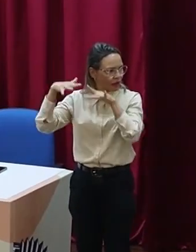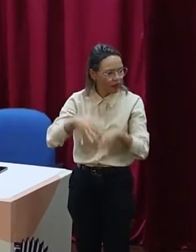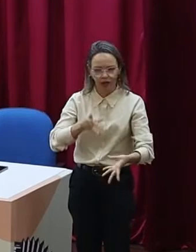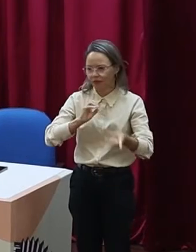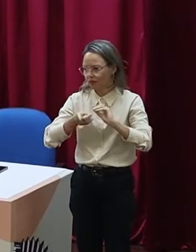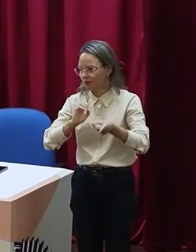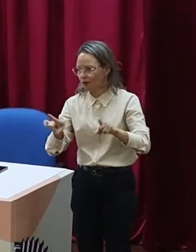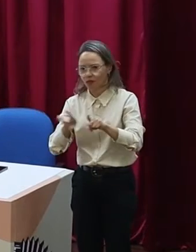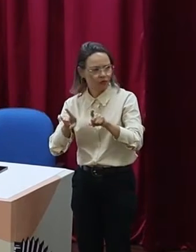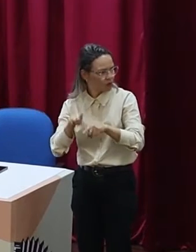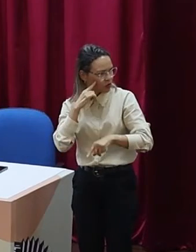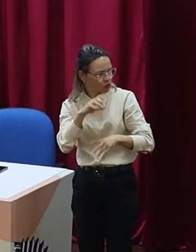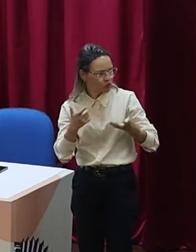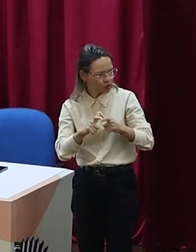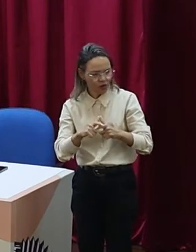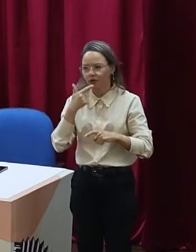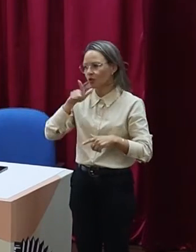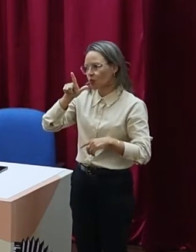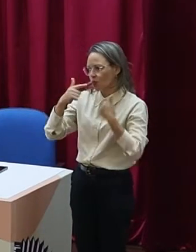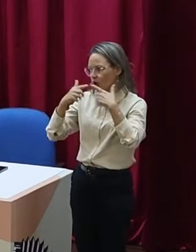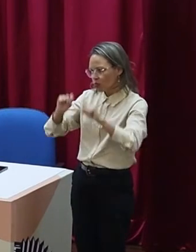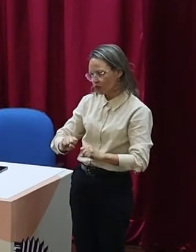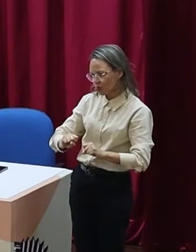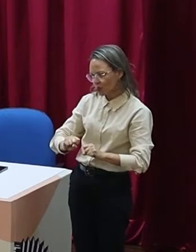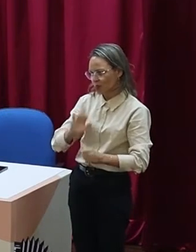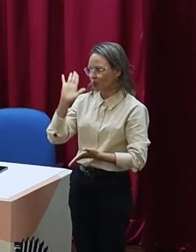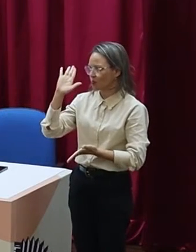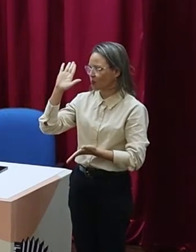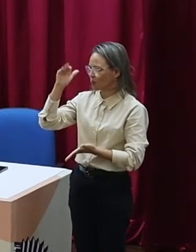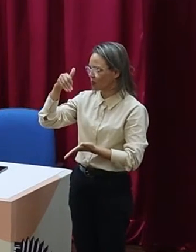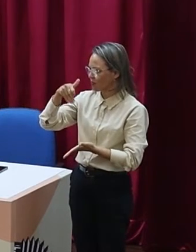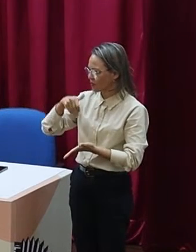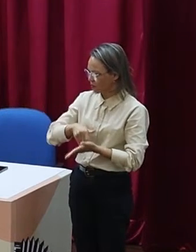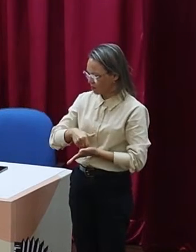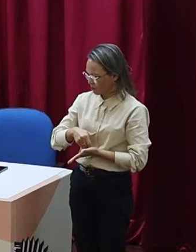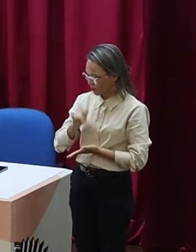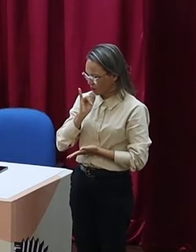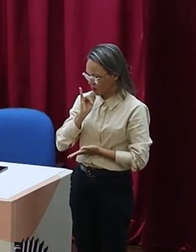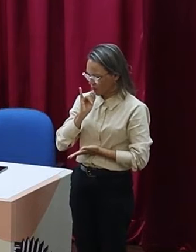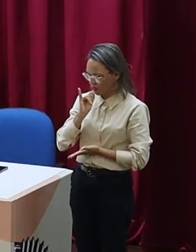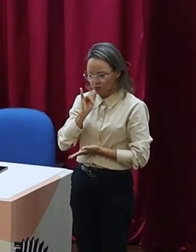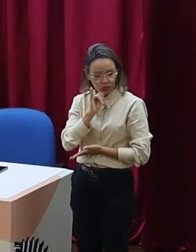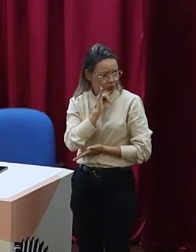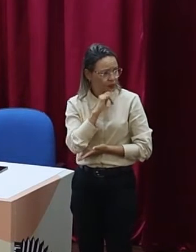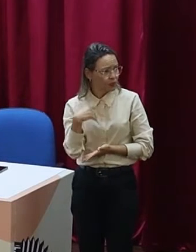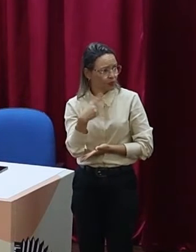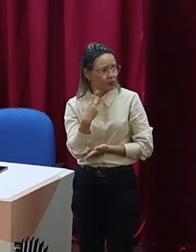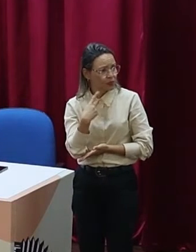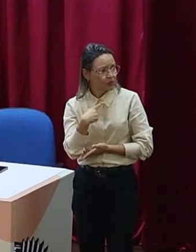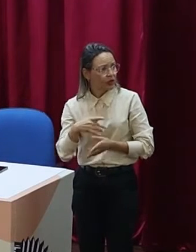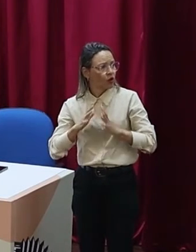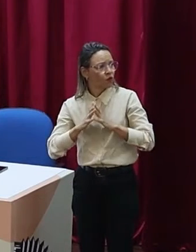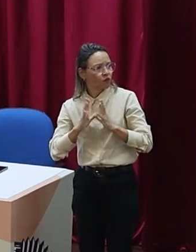e as que competem pelo domínio linguístico. E, por fim, um exemplo de política linguística, de conflito